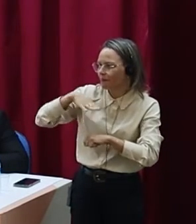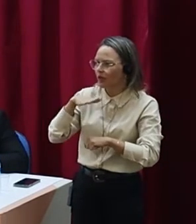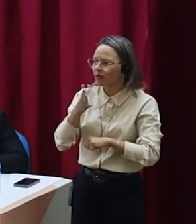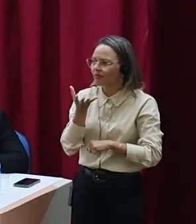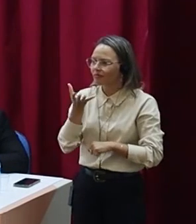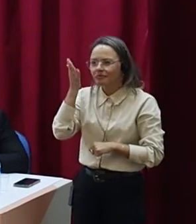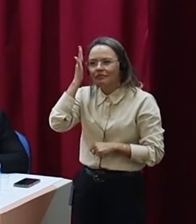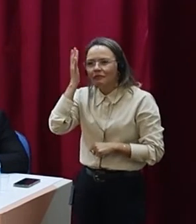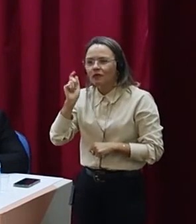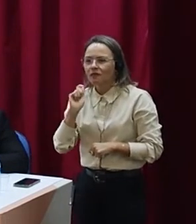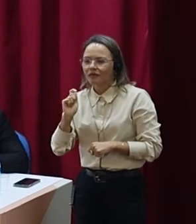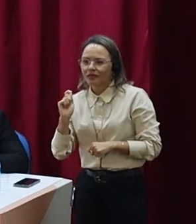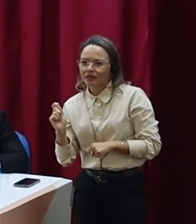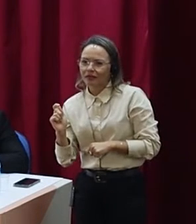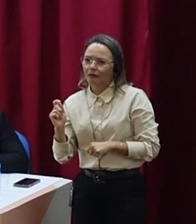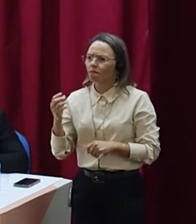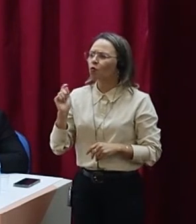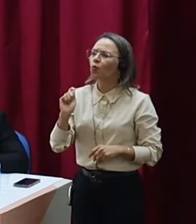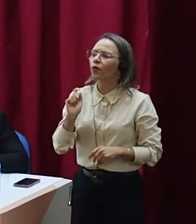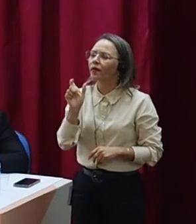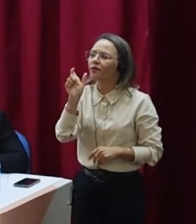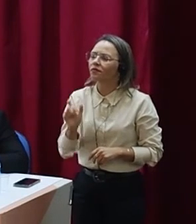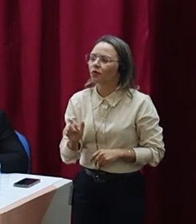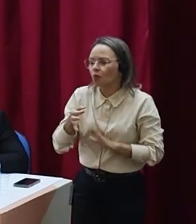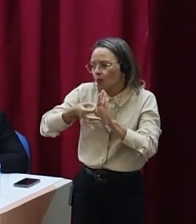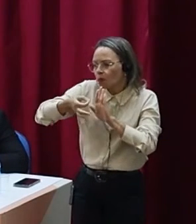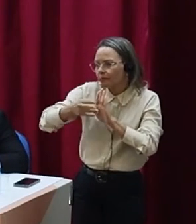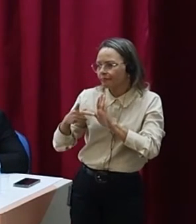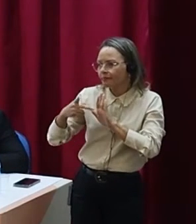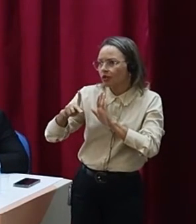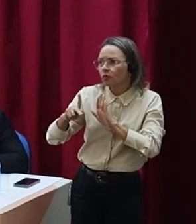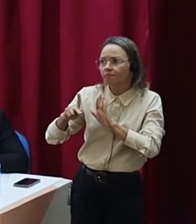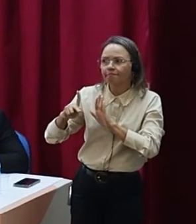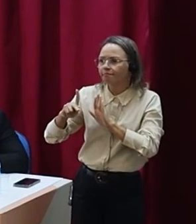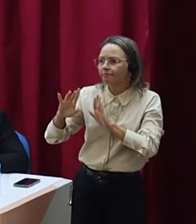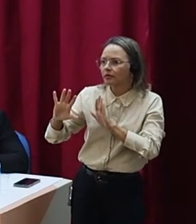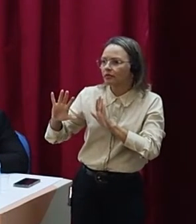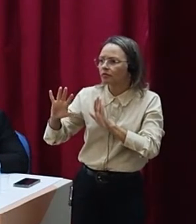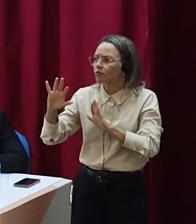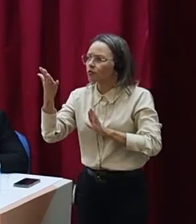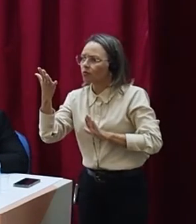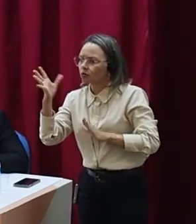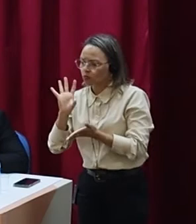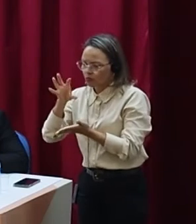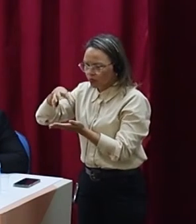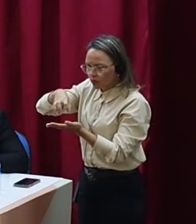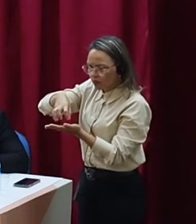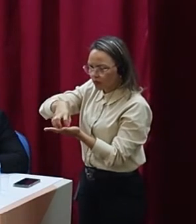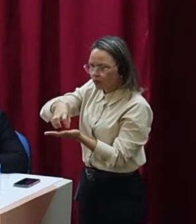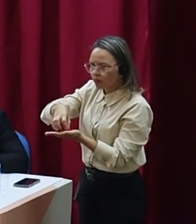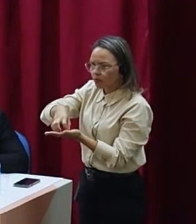que usted tiene a decir sobre la situación, sobre todo ahí en departamentos del oriente